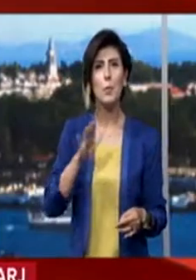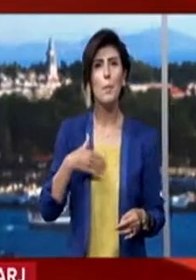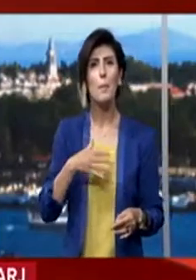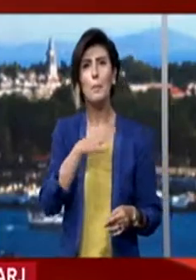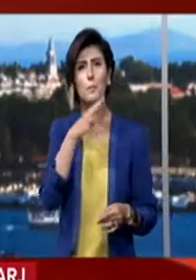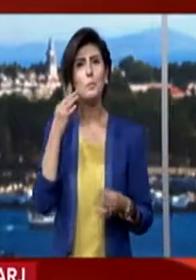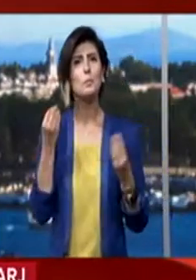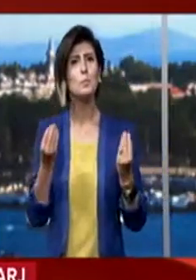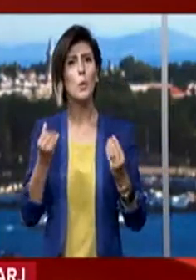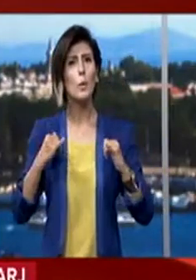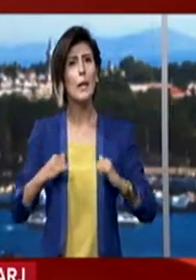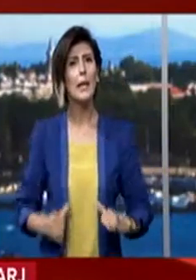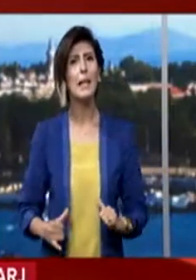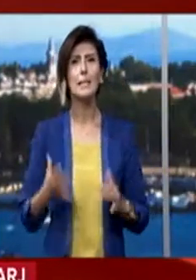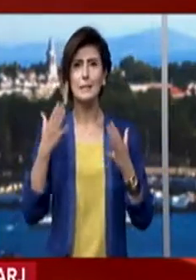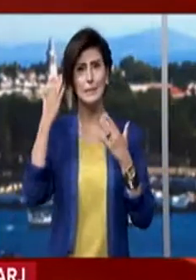gelişme. Evet.